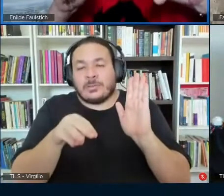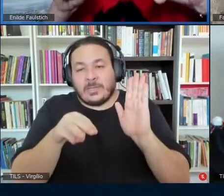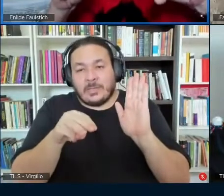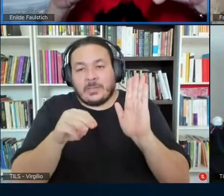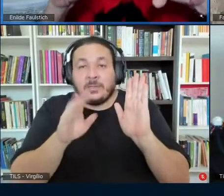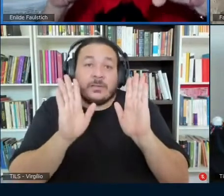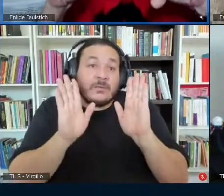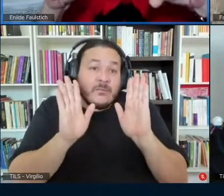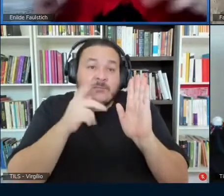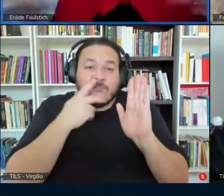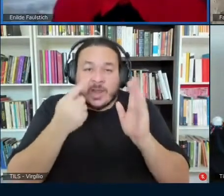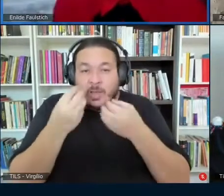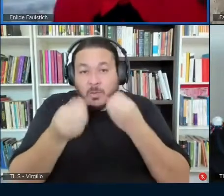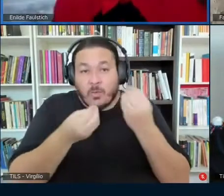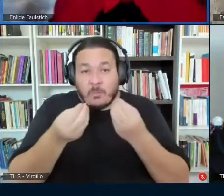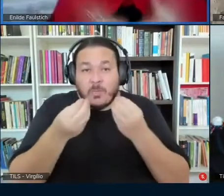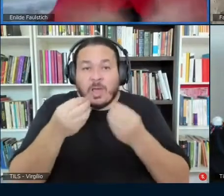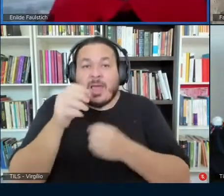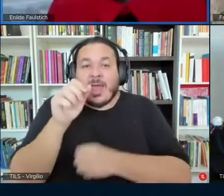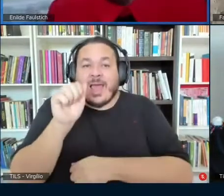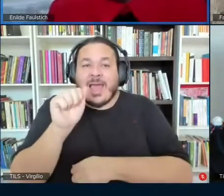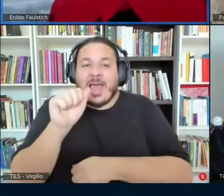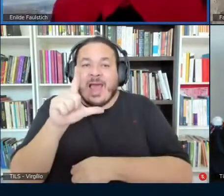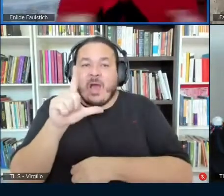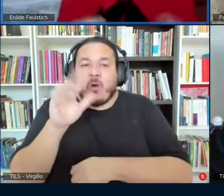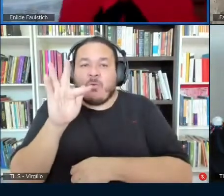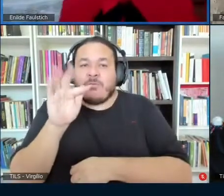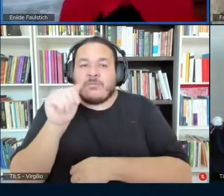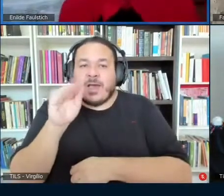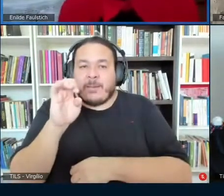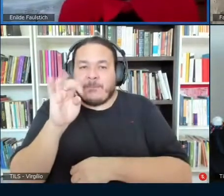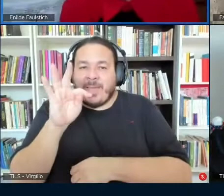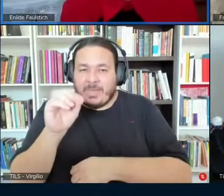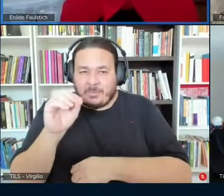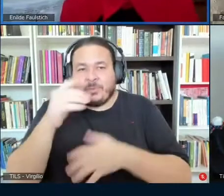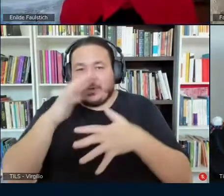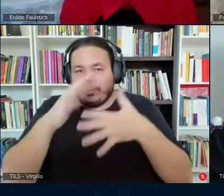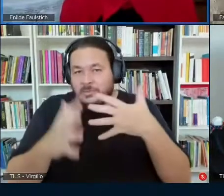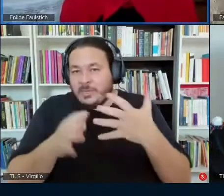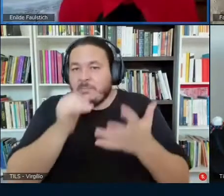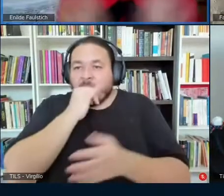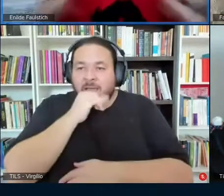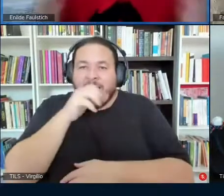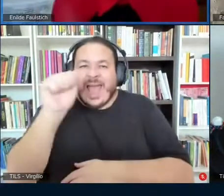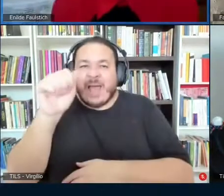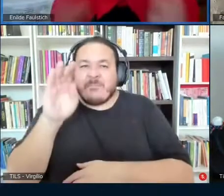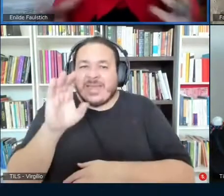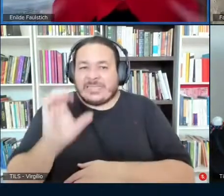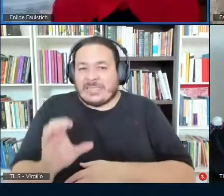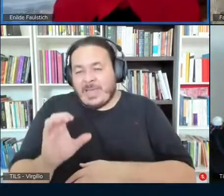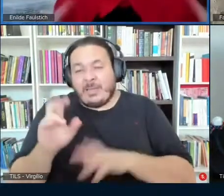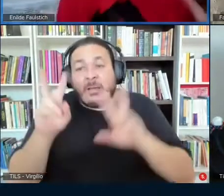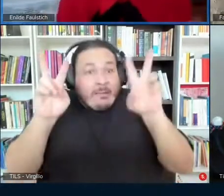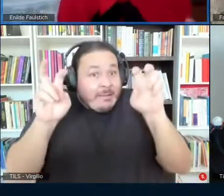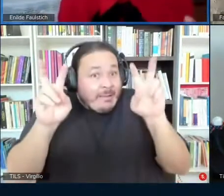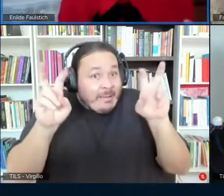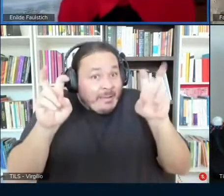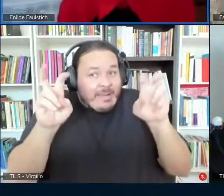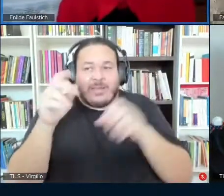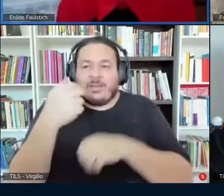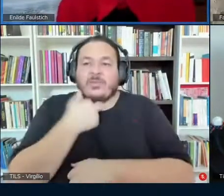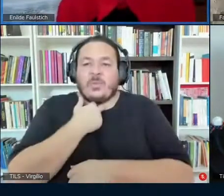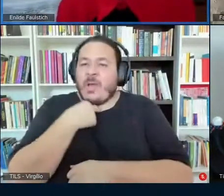o alfabeto de língua de sinais não pode ser esse que é o ABC. Eu digo, você não pode ser, eu tenho